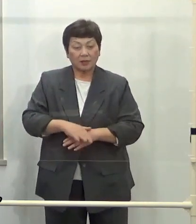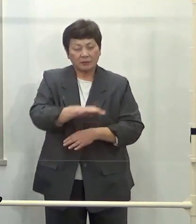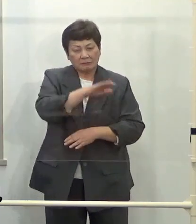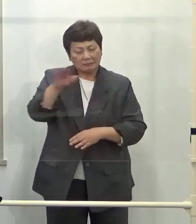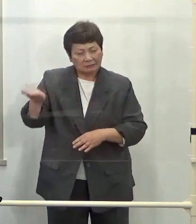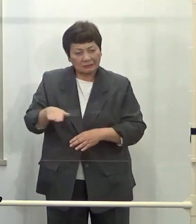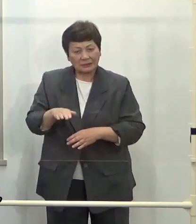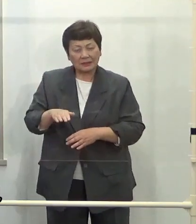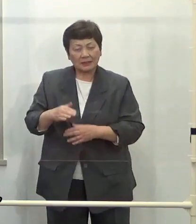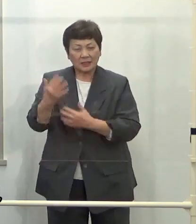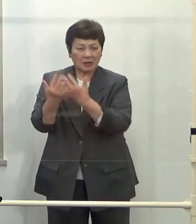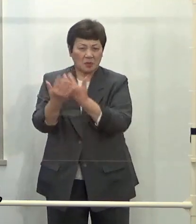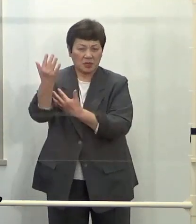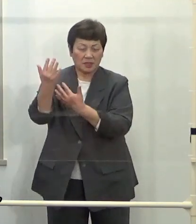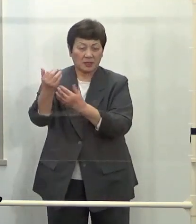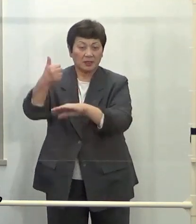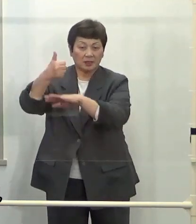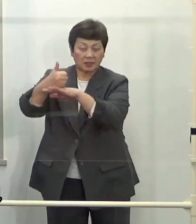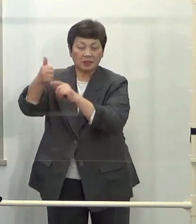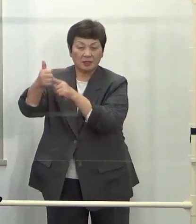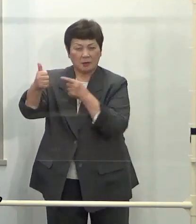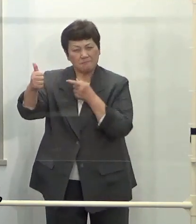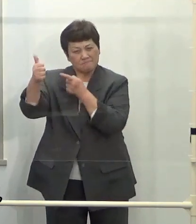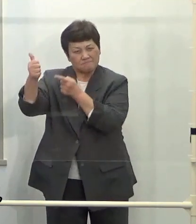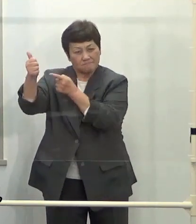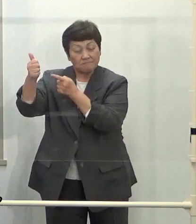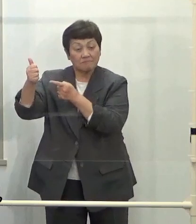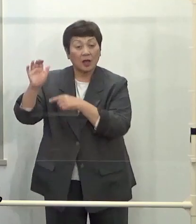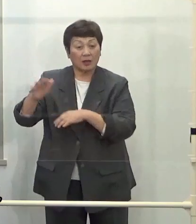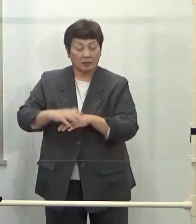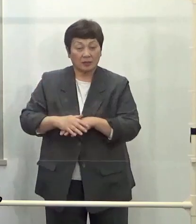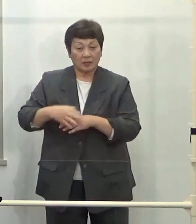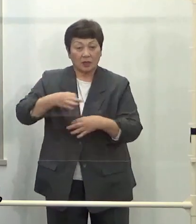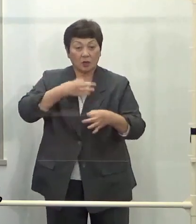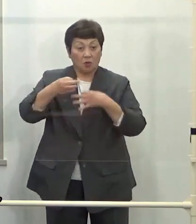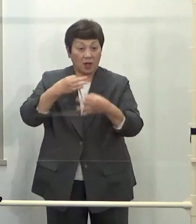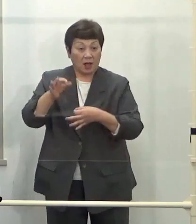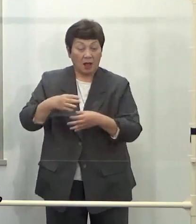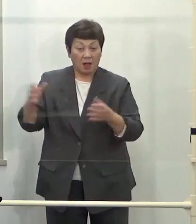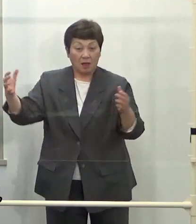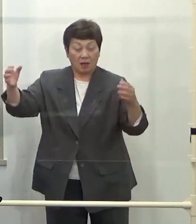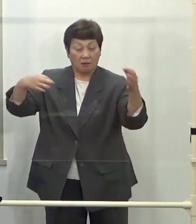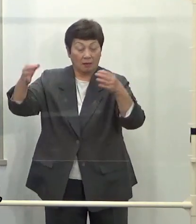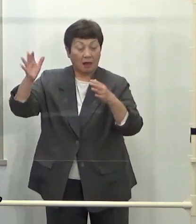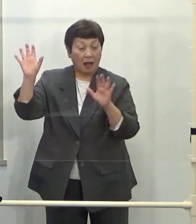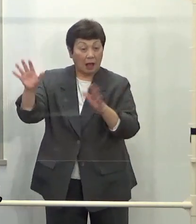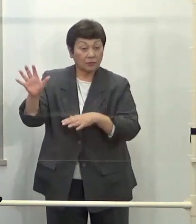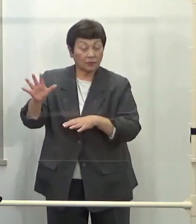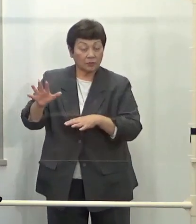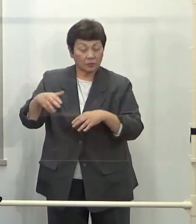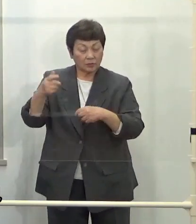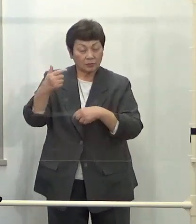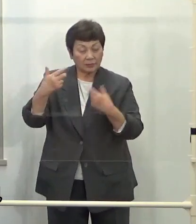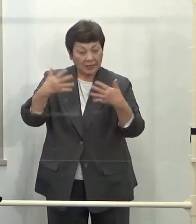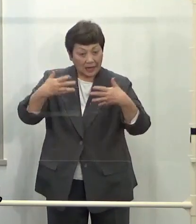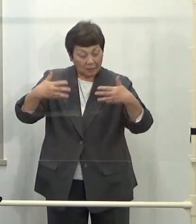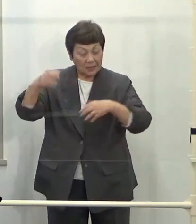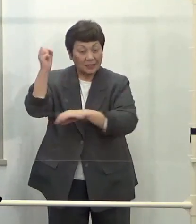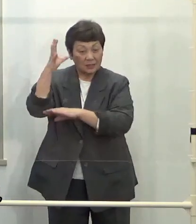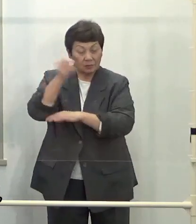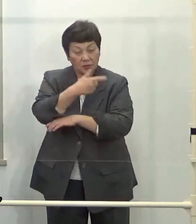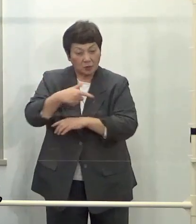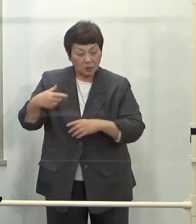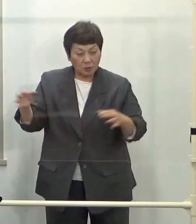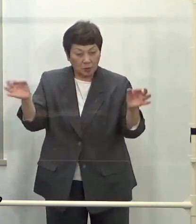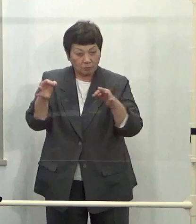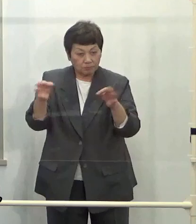判、2人の声が寄せられているということは連日メディアで報道されている通りでありま